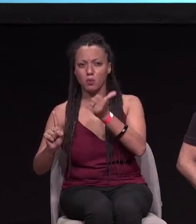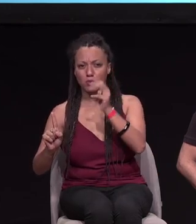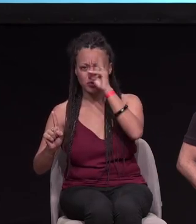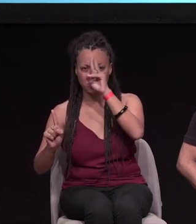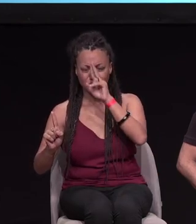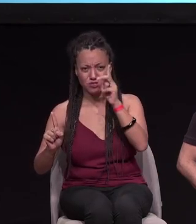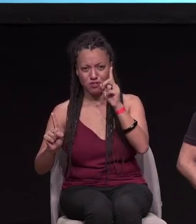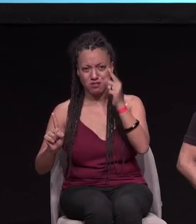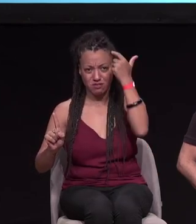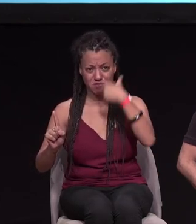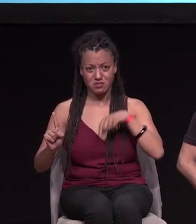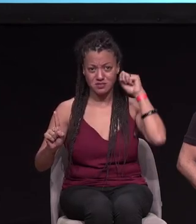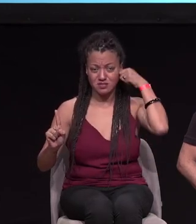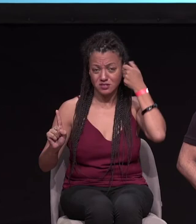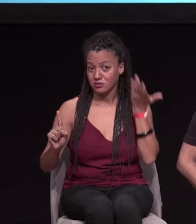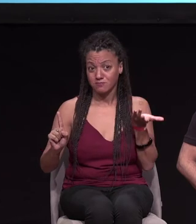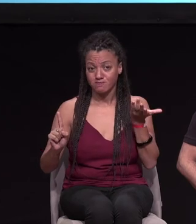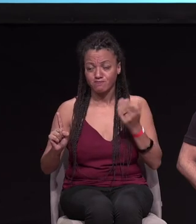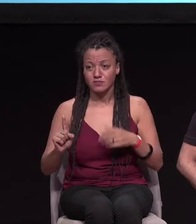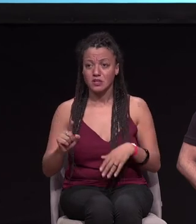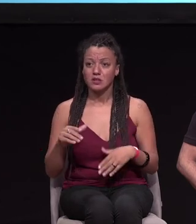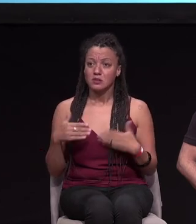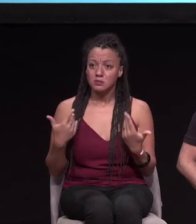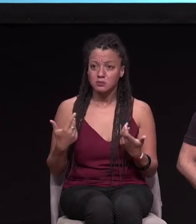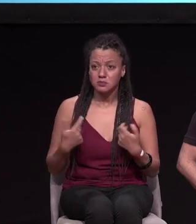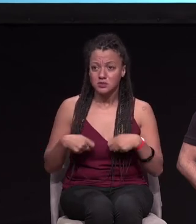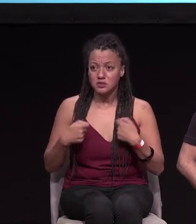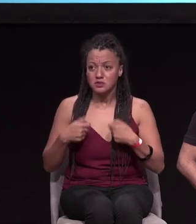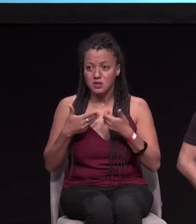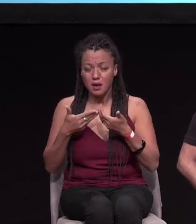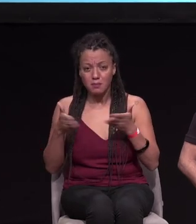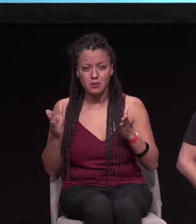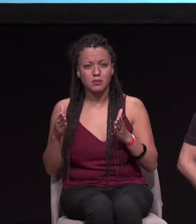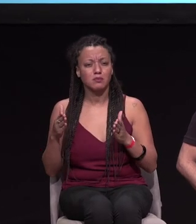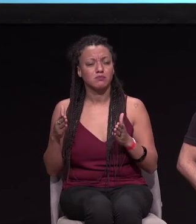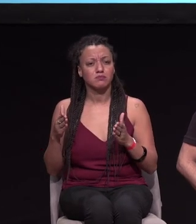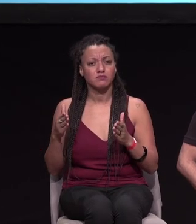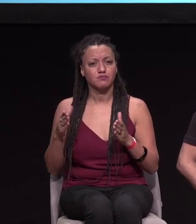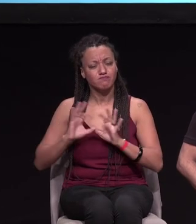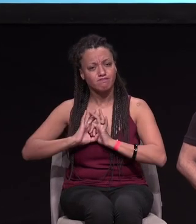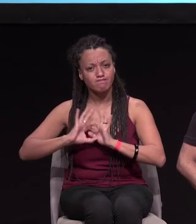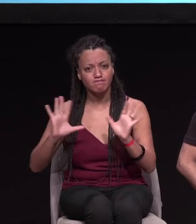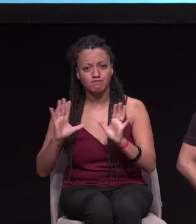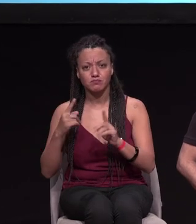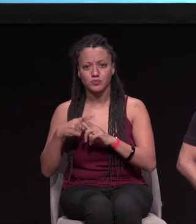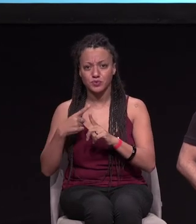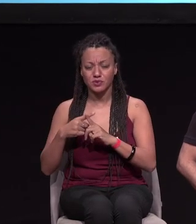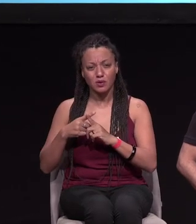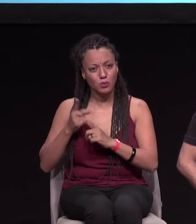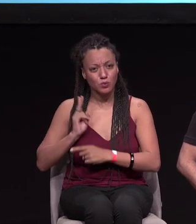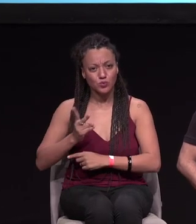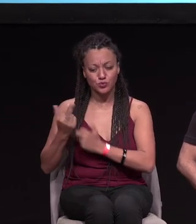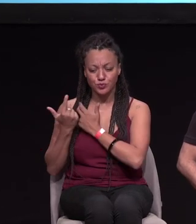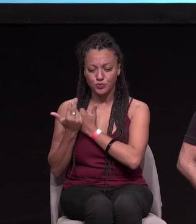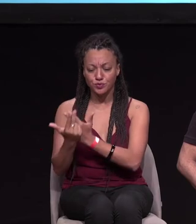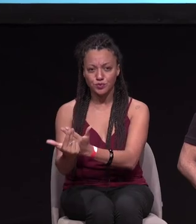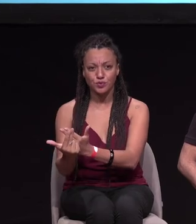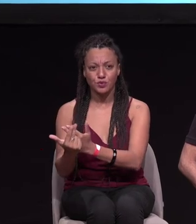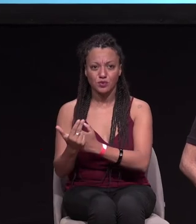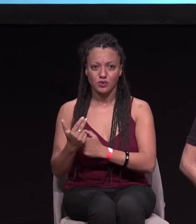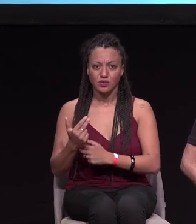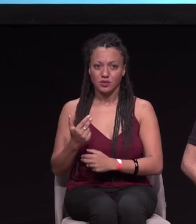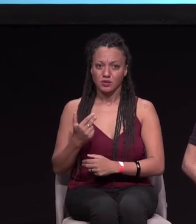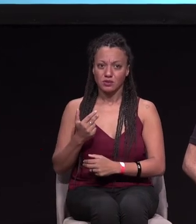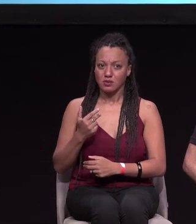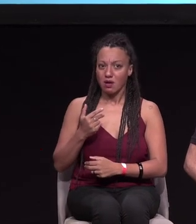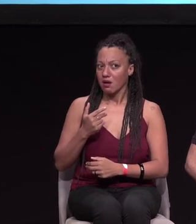abre mão desse privilégio se mantém produzindo construindo essas narrativas ainda chama ainda traz porque a gente não vai chamar ainda